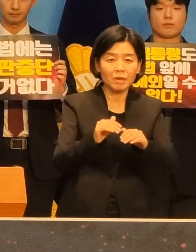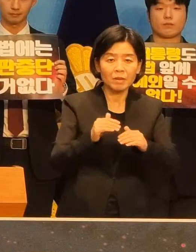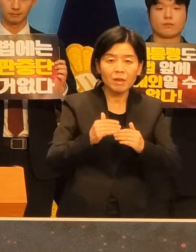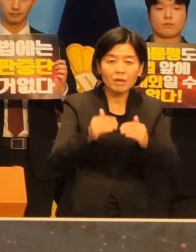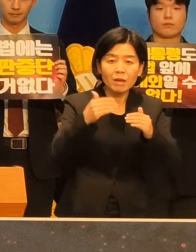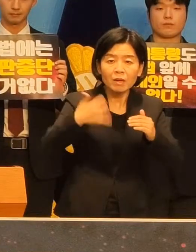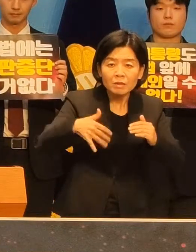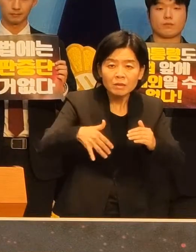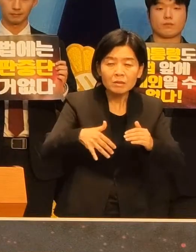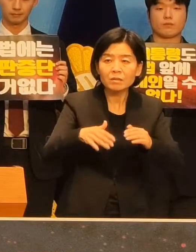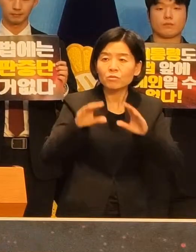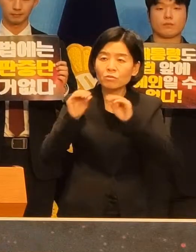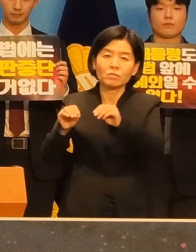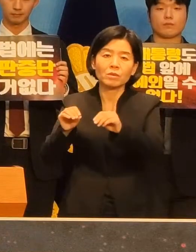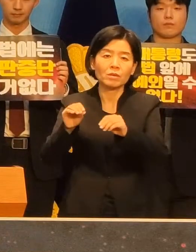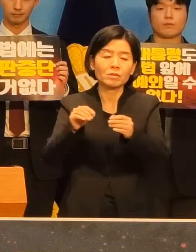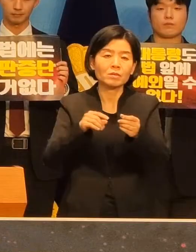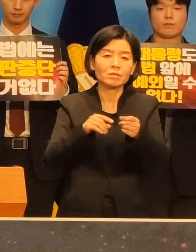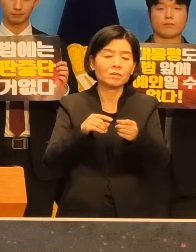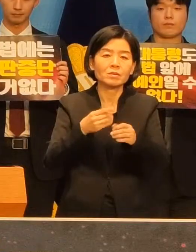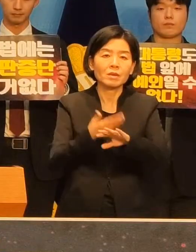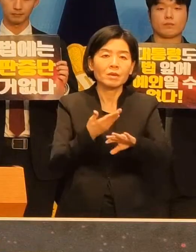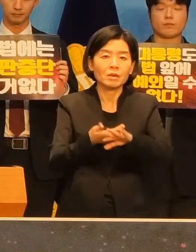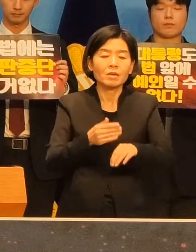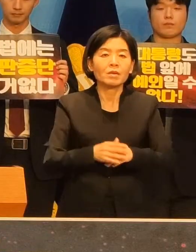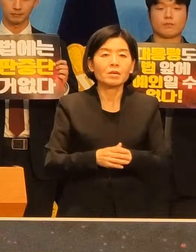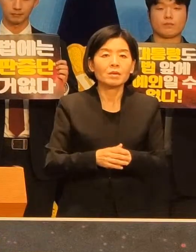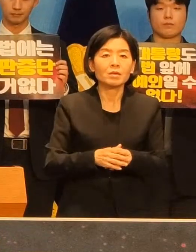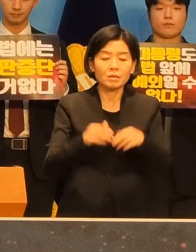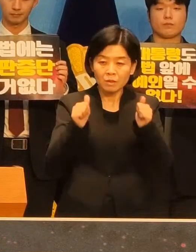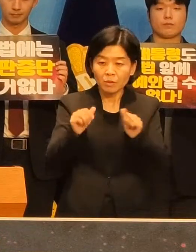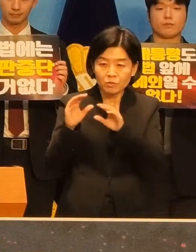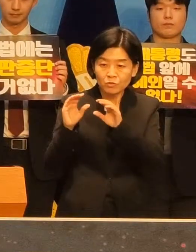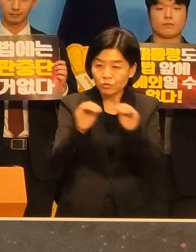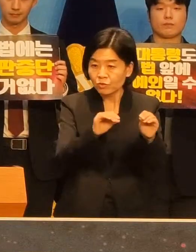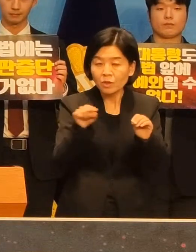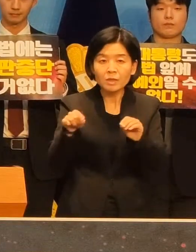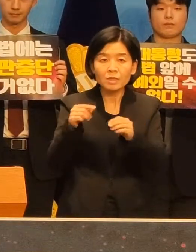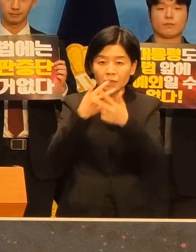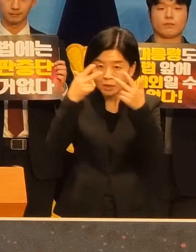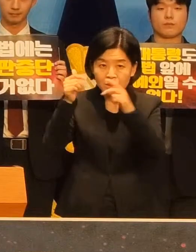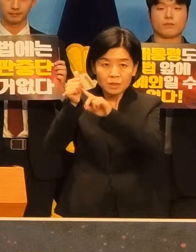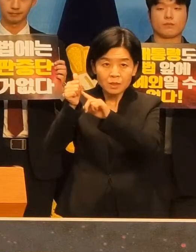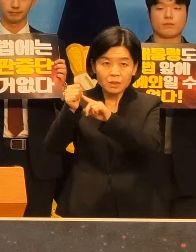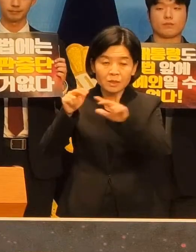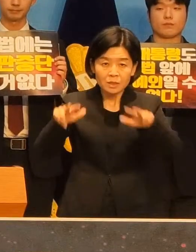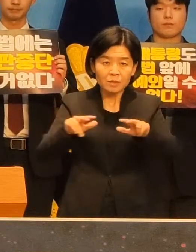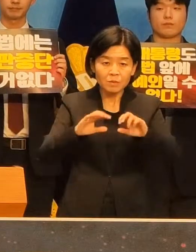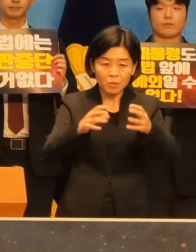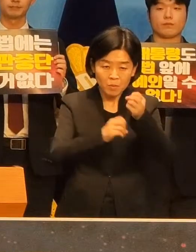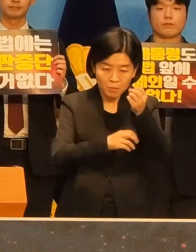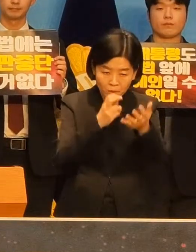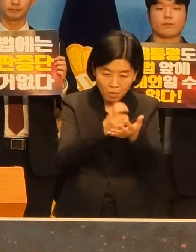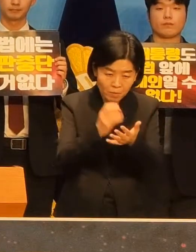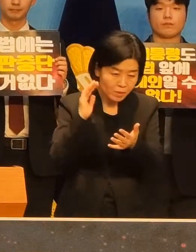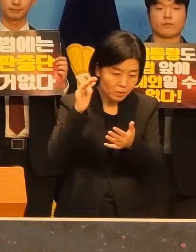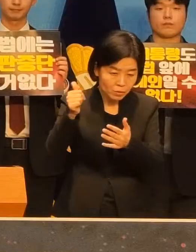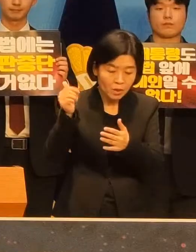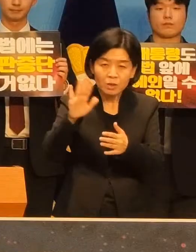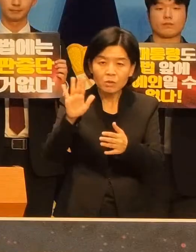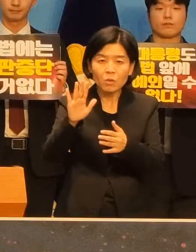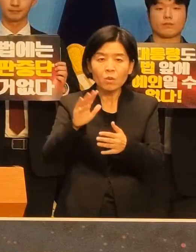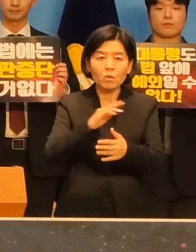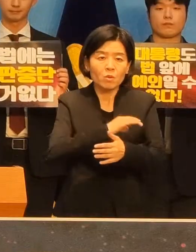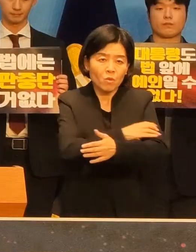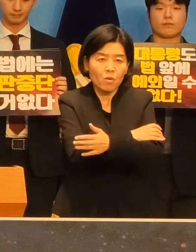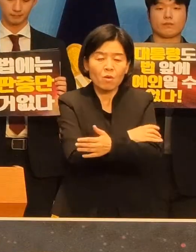아닙니다. 즉, 사실상 재판을 중단시킨 이재명은 헌법적 대통령이 아니라 권력이 부여한 괴뢰 수장이라고 할 수